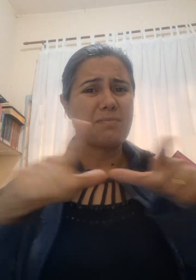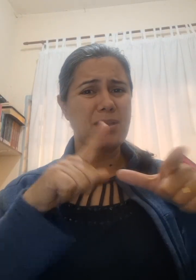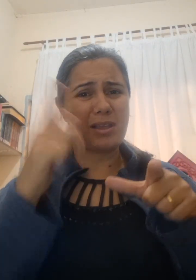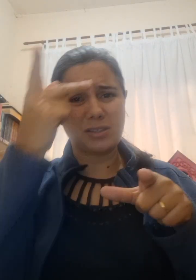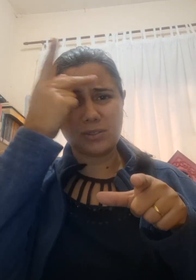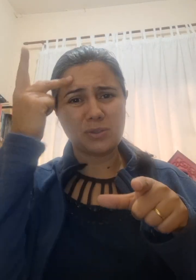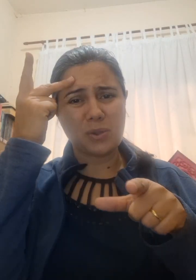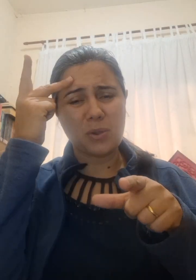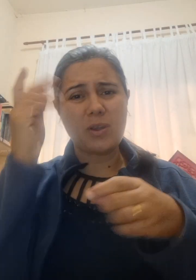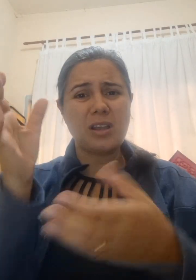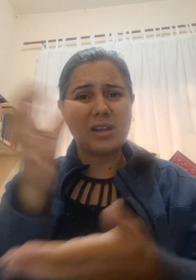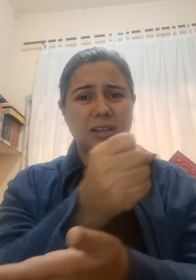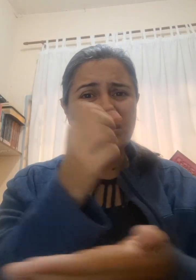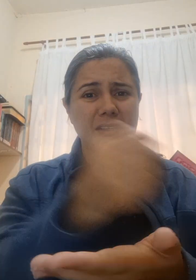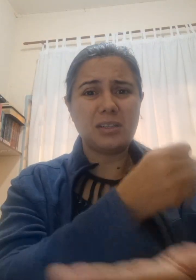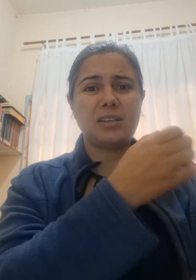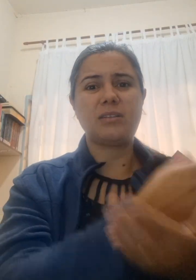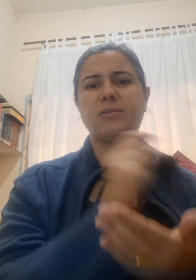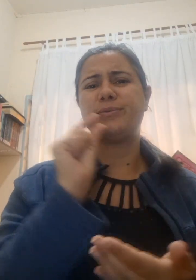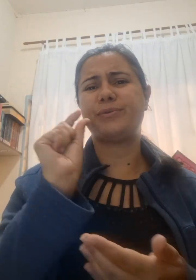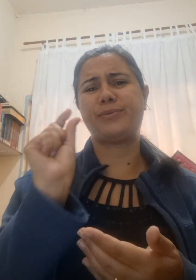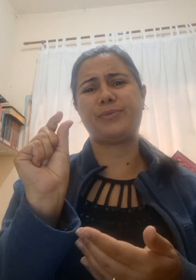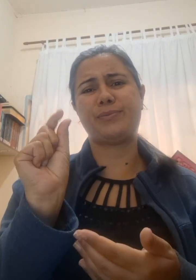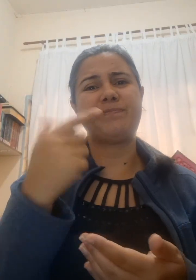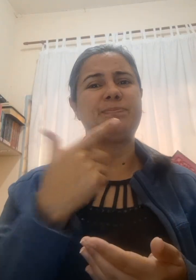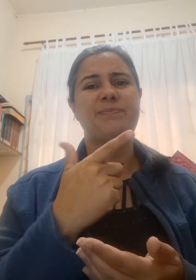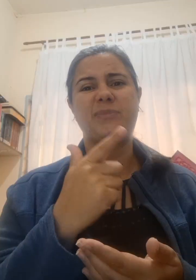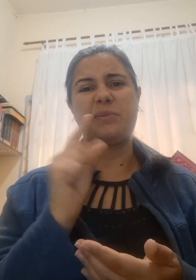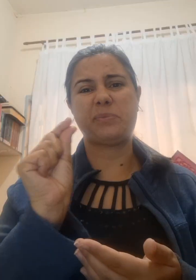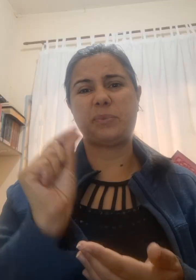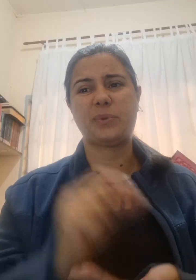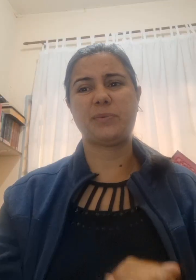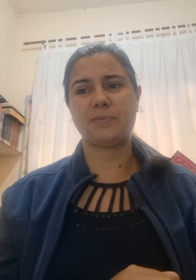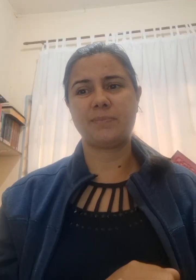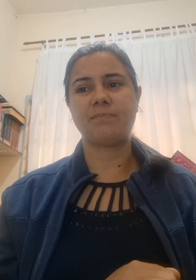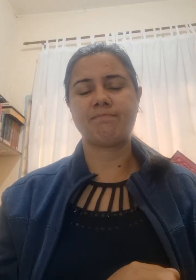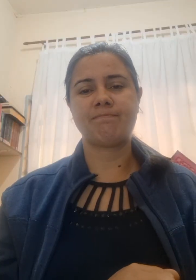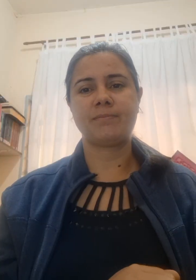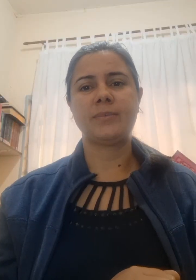mas não tem pessoas para trabalhar, para colheita, são poucos.